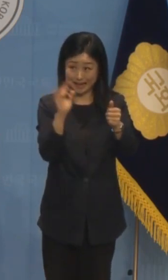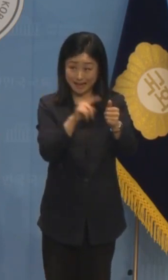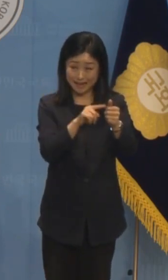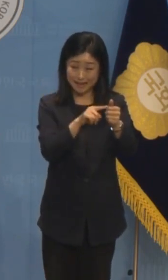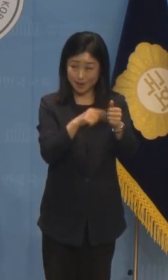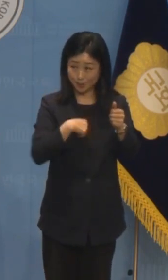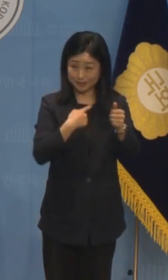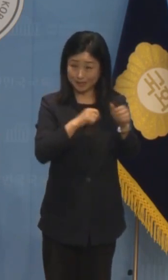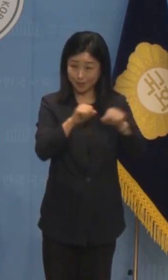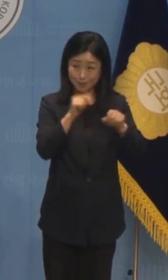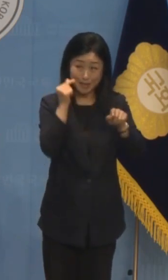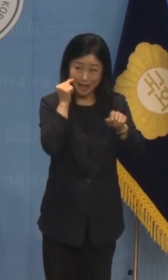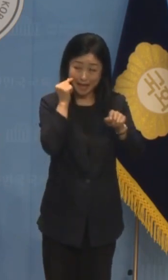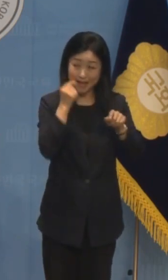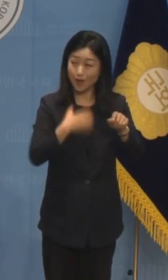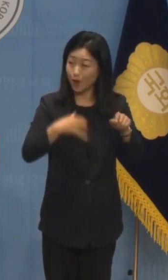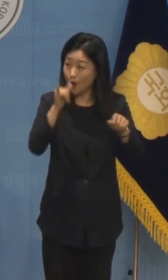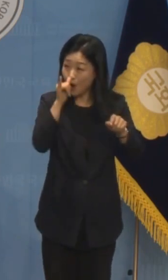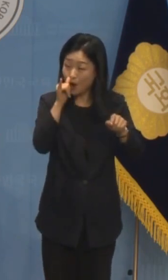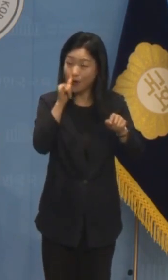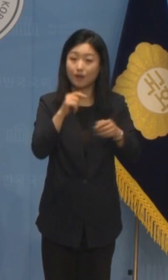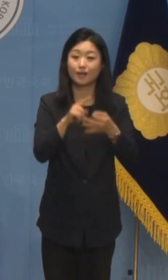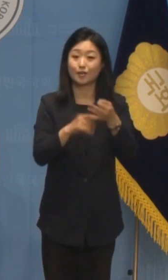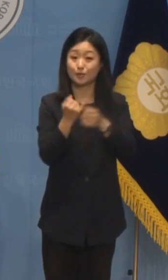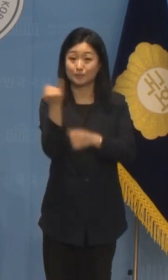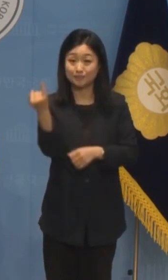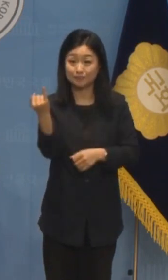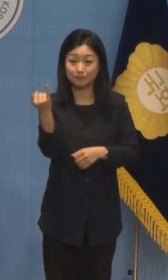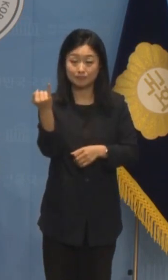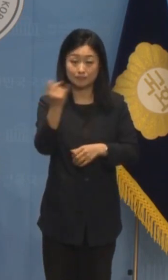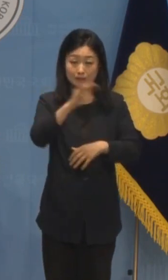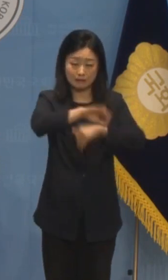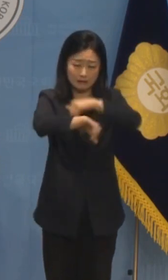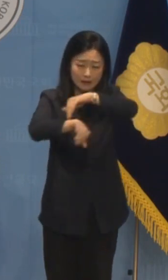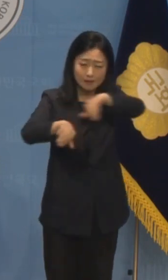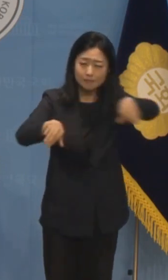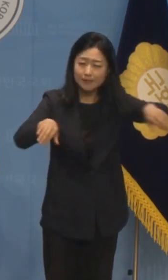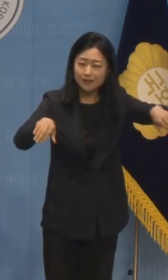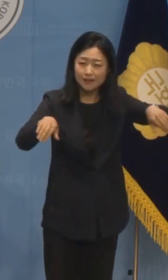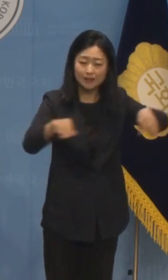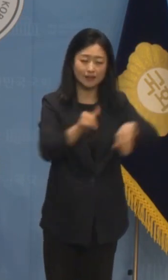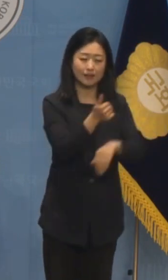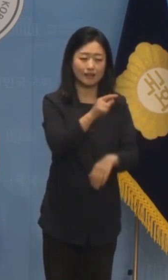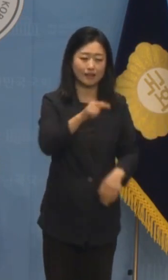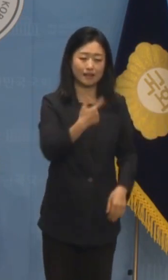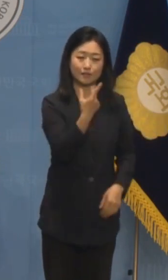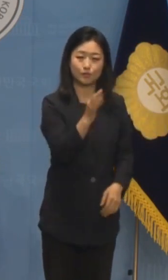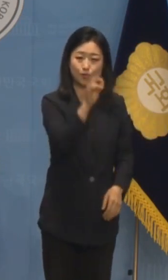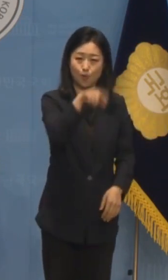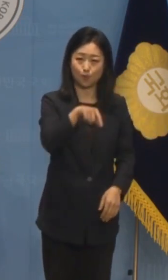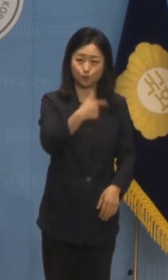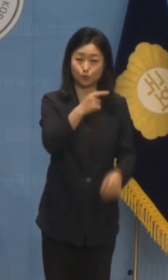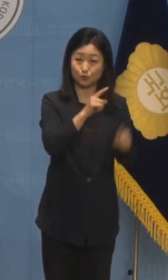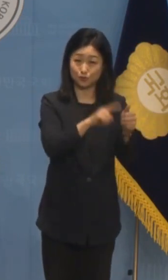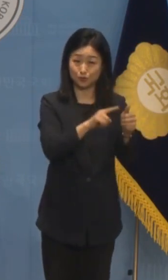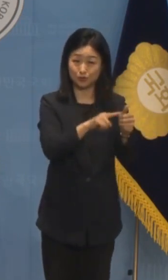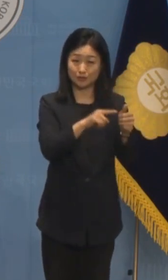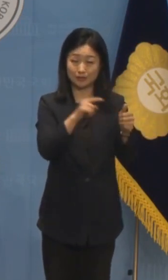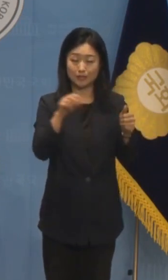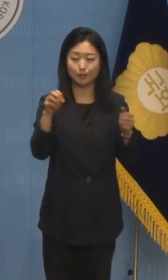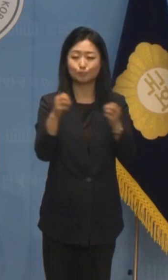보네요. 김건희 씨의 정치 개입은 당시 국민의힘 대표인 한동훈 비상대책위원장에게 보낸 여러